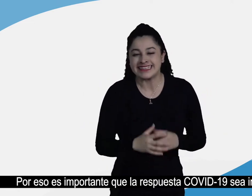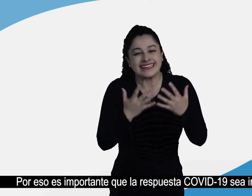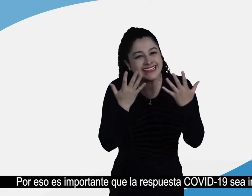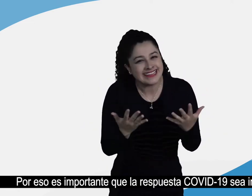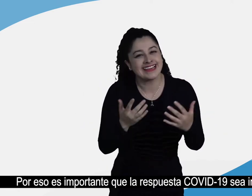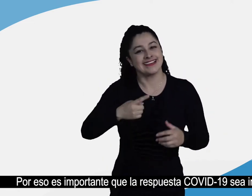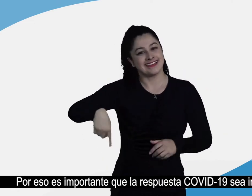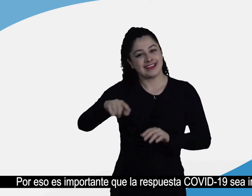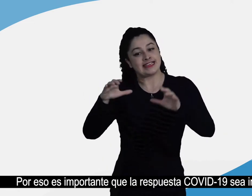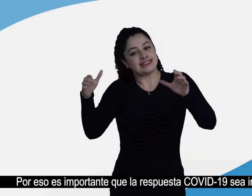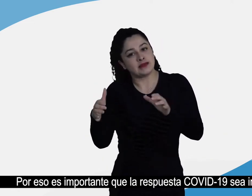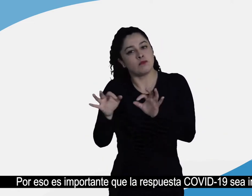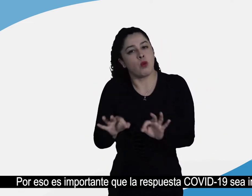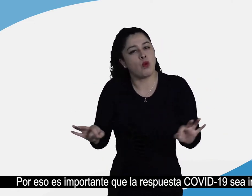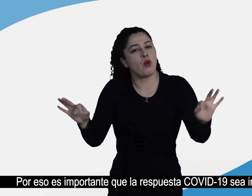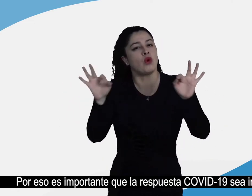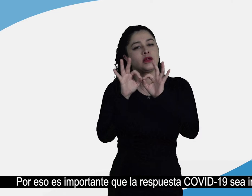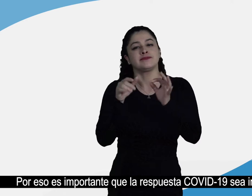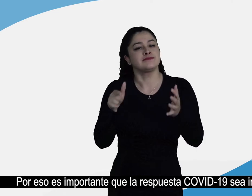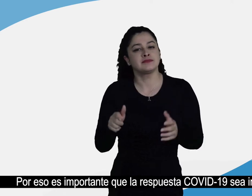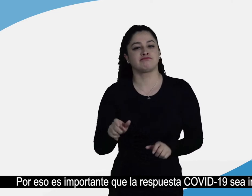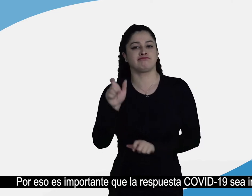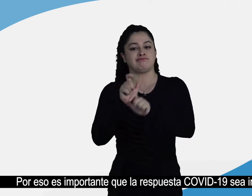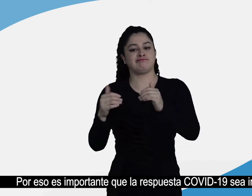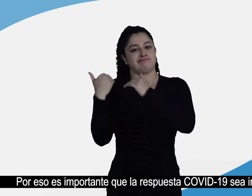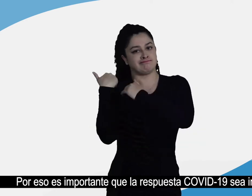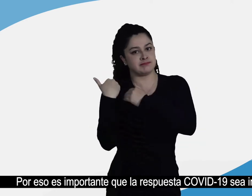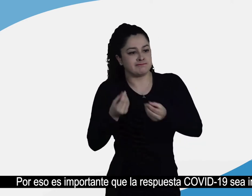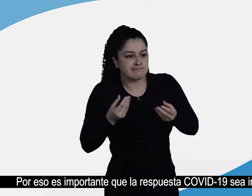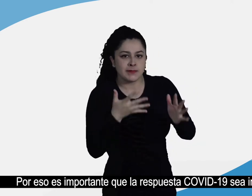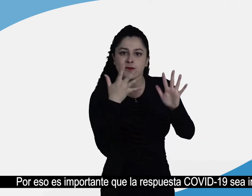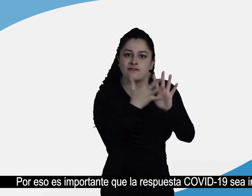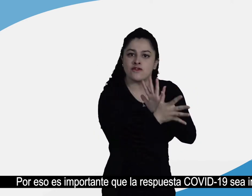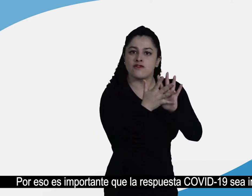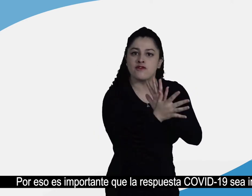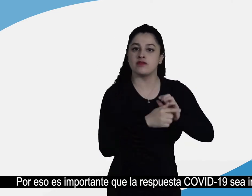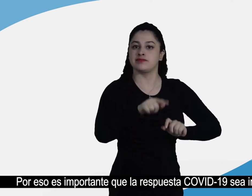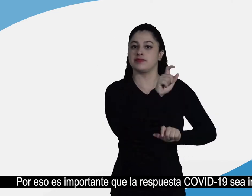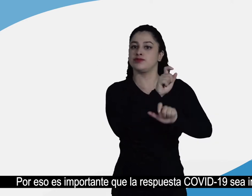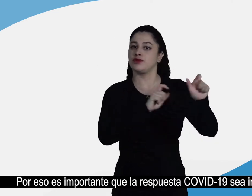Por eso es importante que la respuesta COVID-19 sea inclusiva.